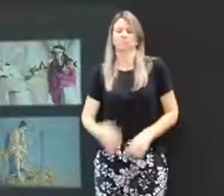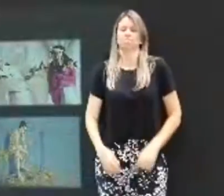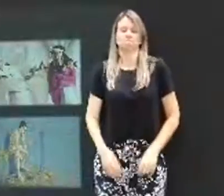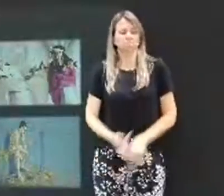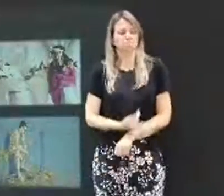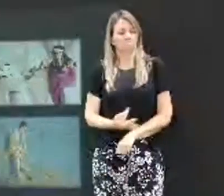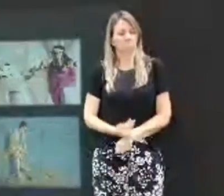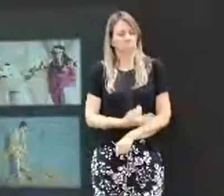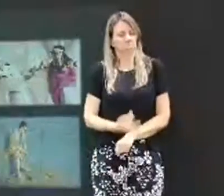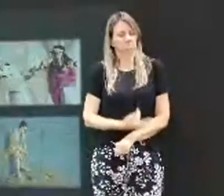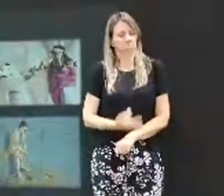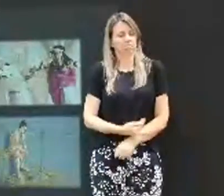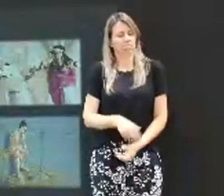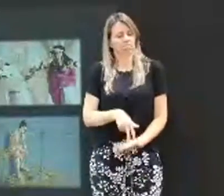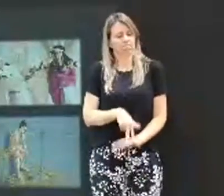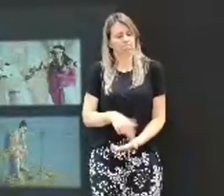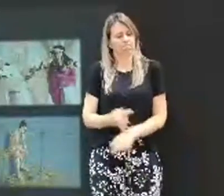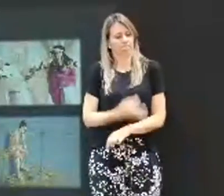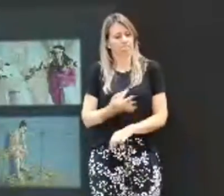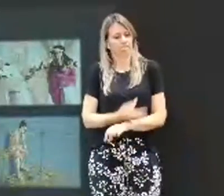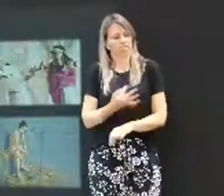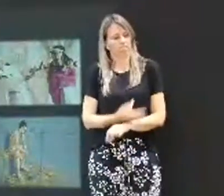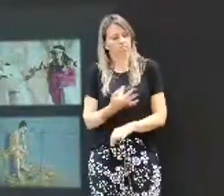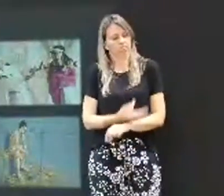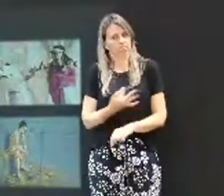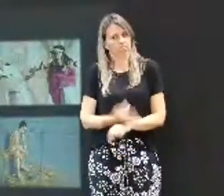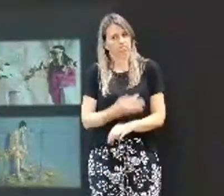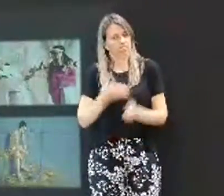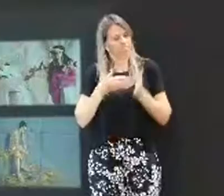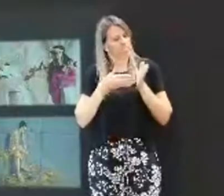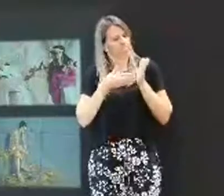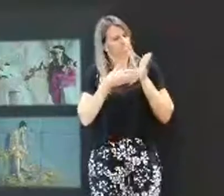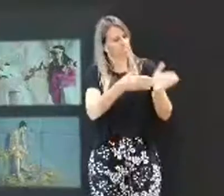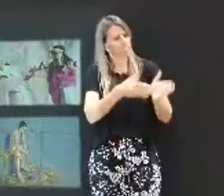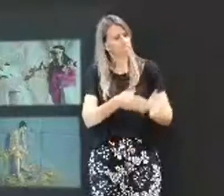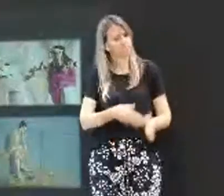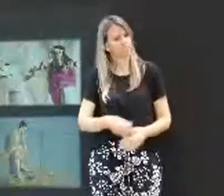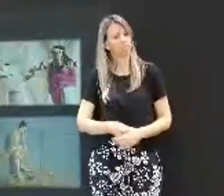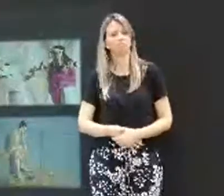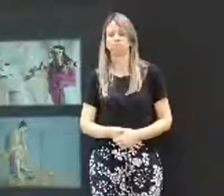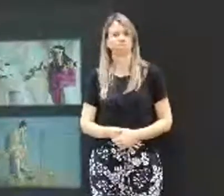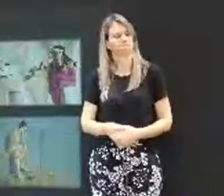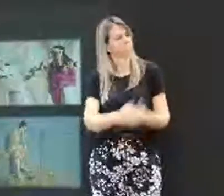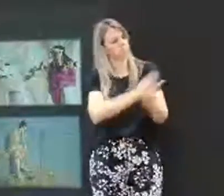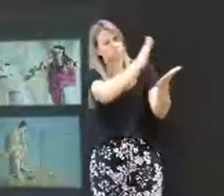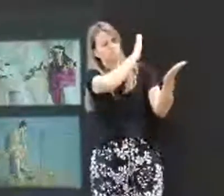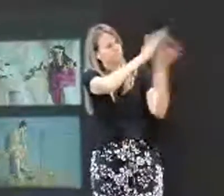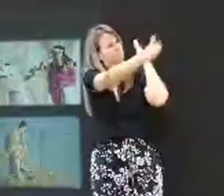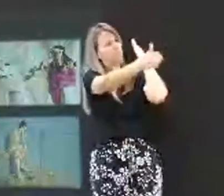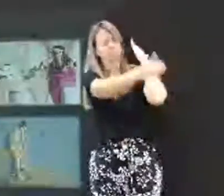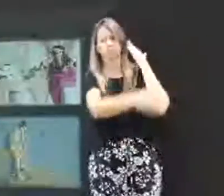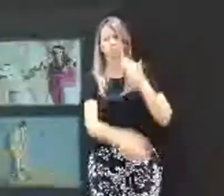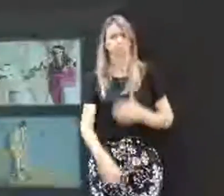todo, e José aguentava forte, firme ali, né? Sempre seguro, e no momento ele